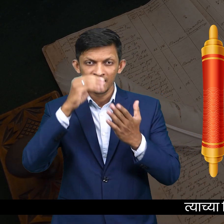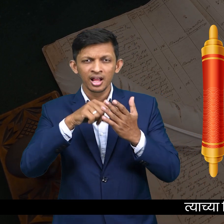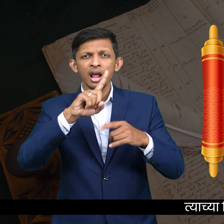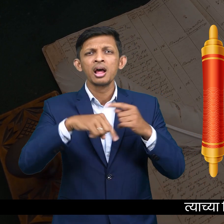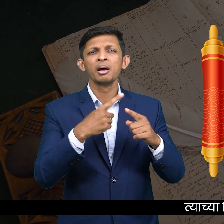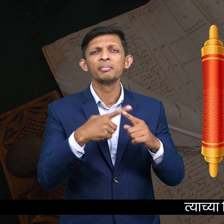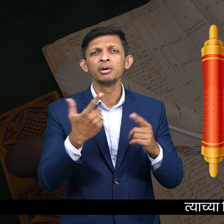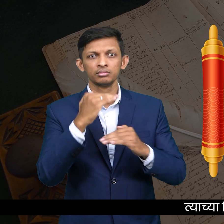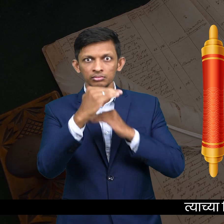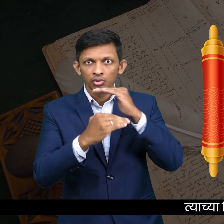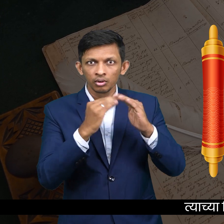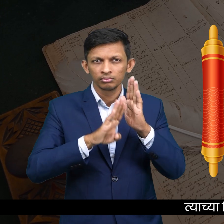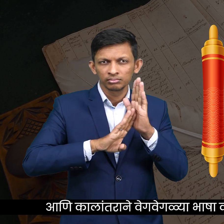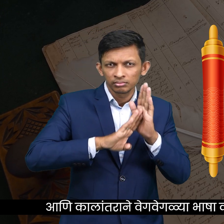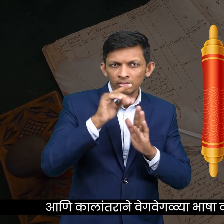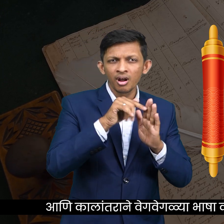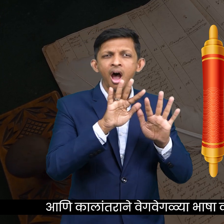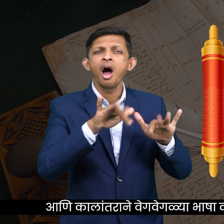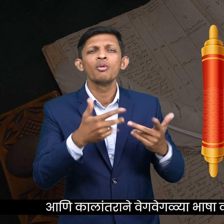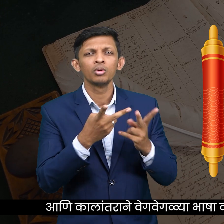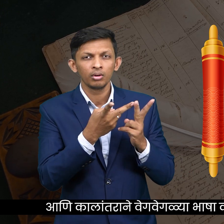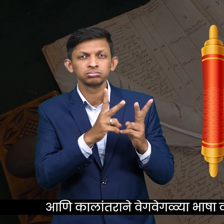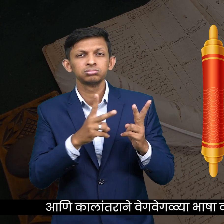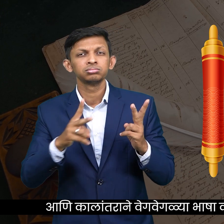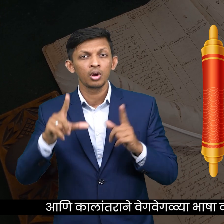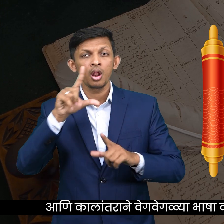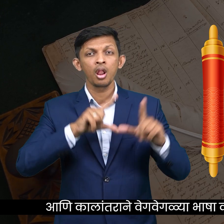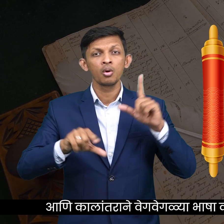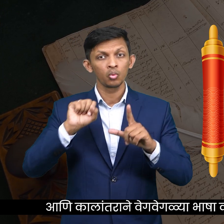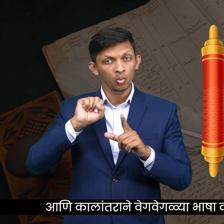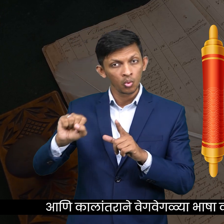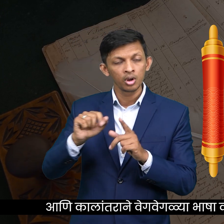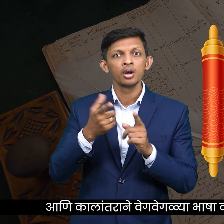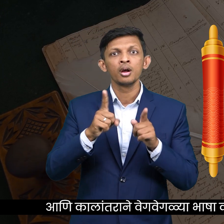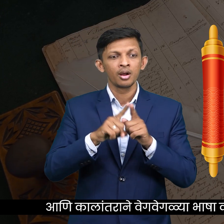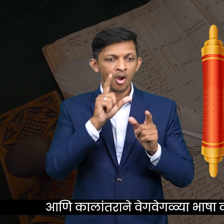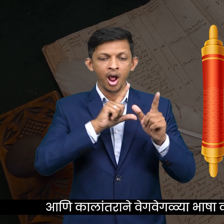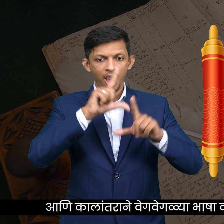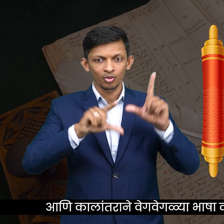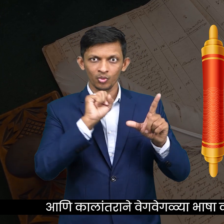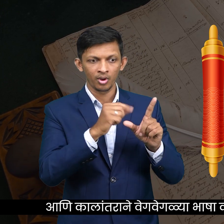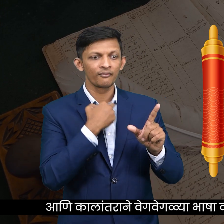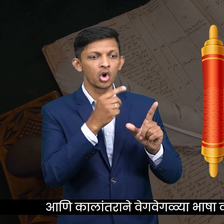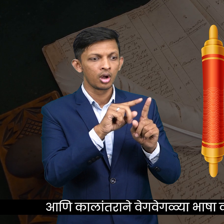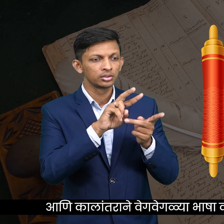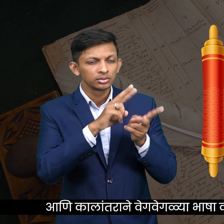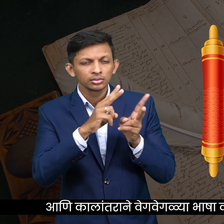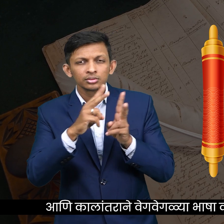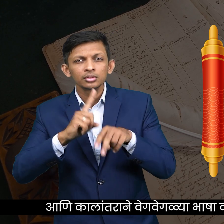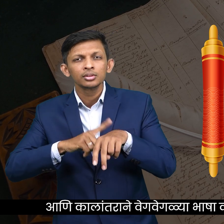त्याच्या विकासाबद्दल आणि कालांतराने वेगवेगळ्या भाषा कशा विकसित झाल्या याबद्दल जाणून घ्या.